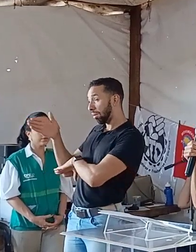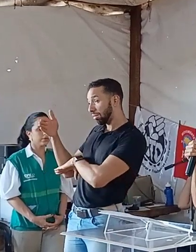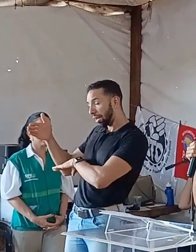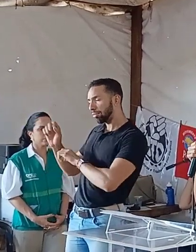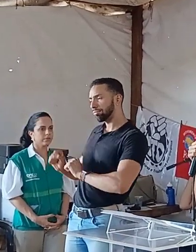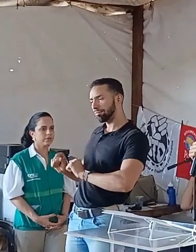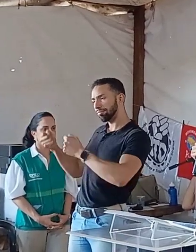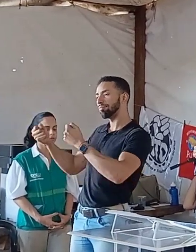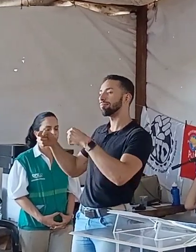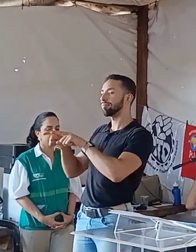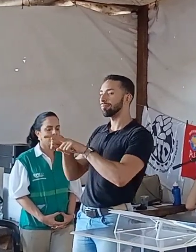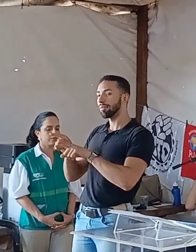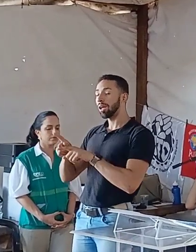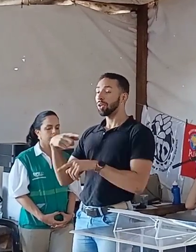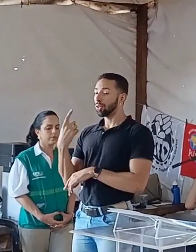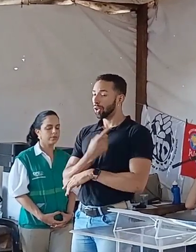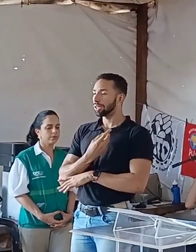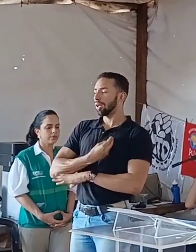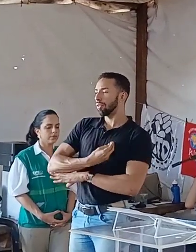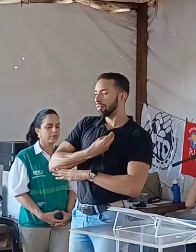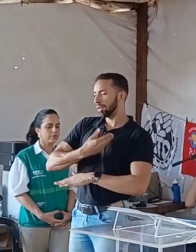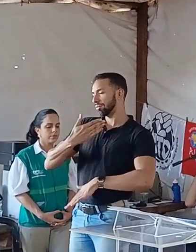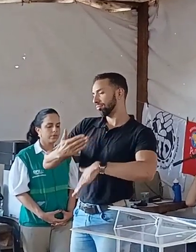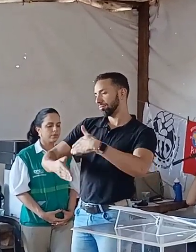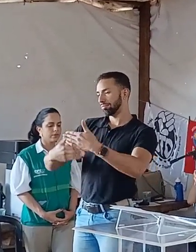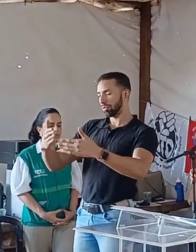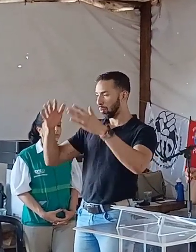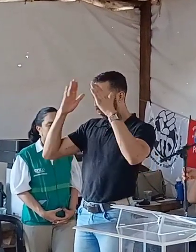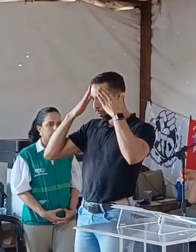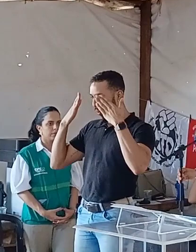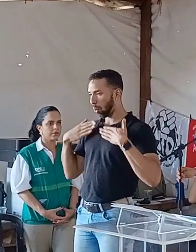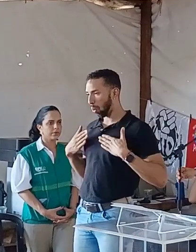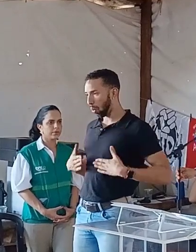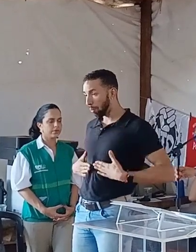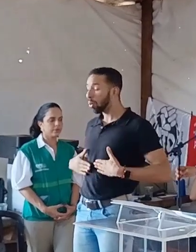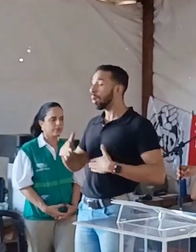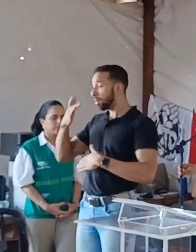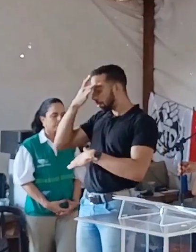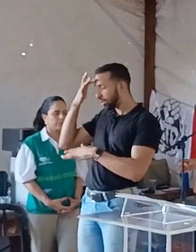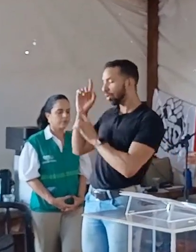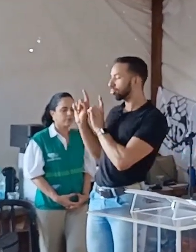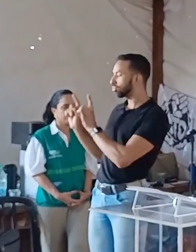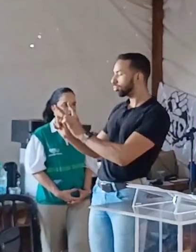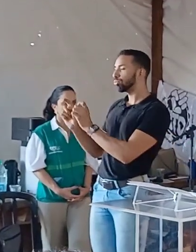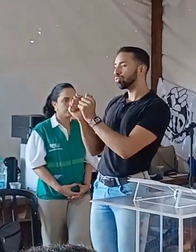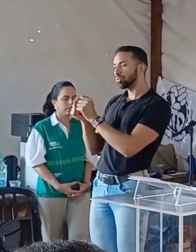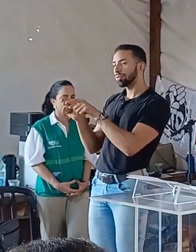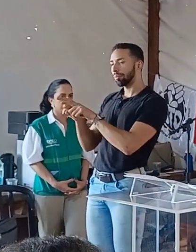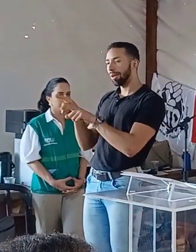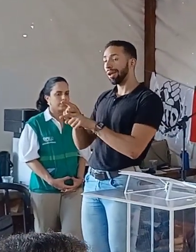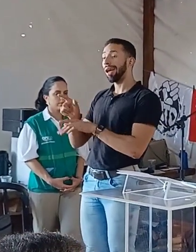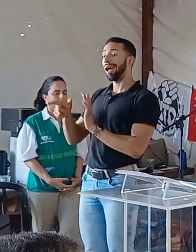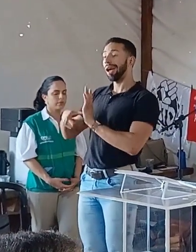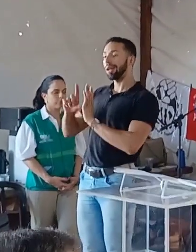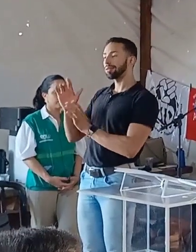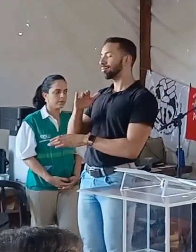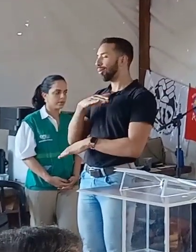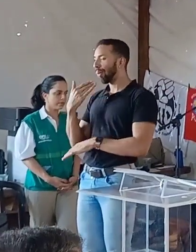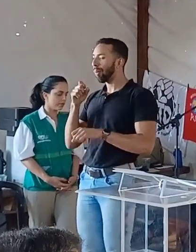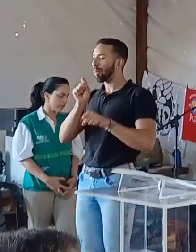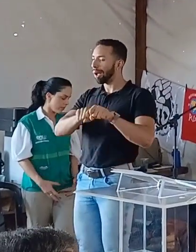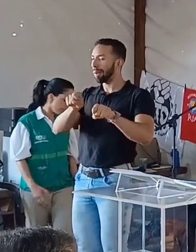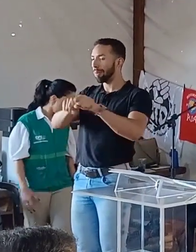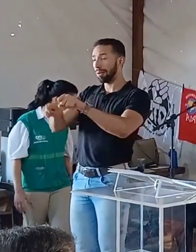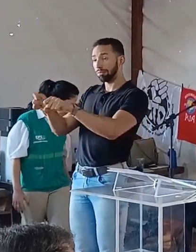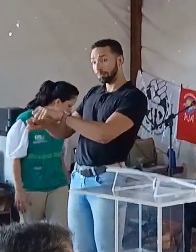que continua na nossa vida, nos nossos corpos. Muitos companheiros nessa caminhada morreram, foram